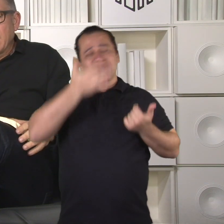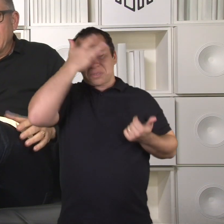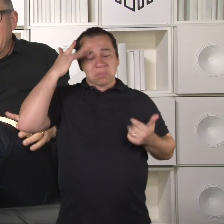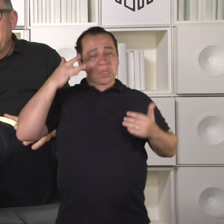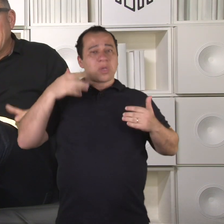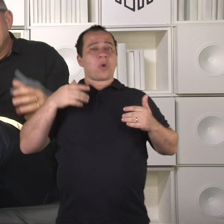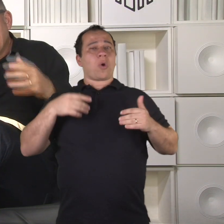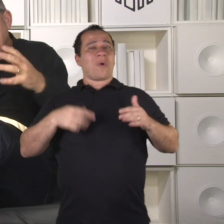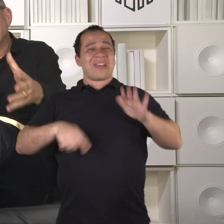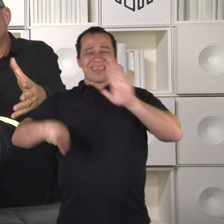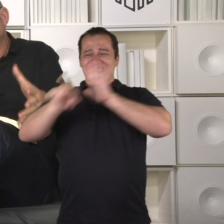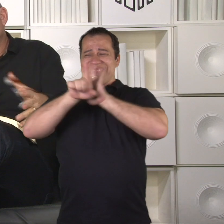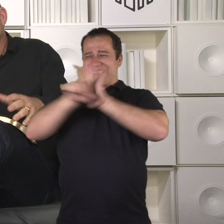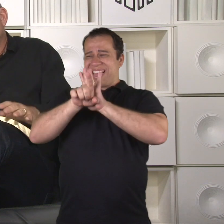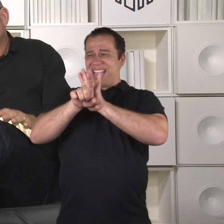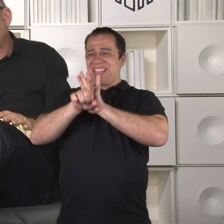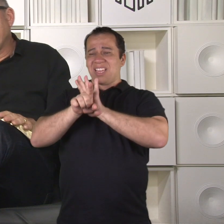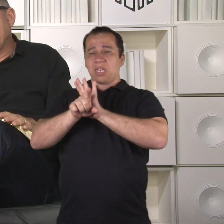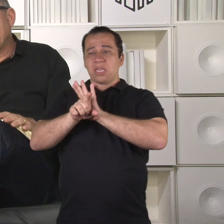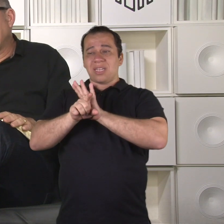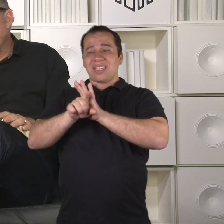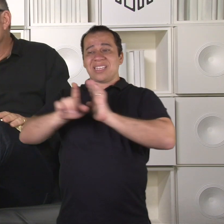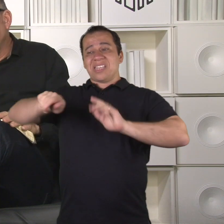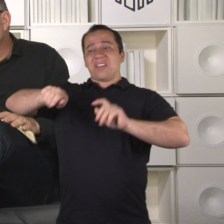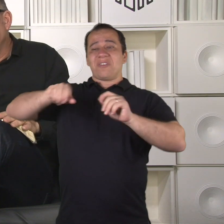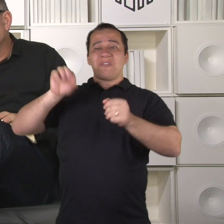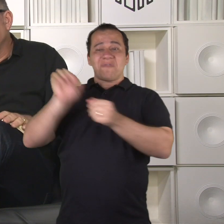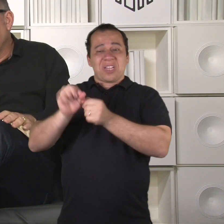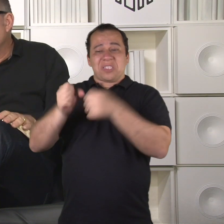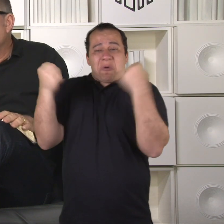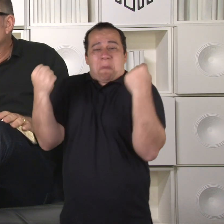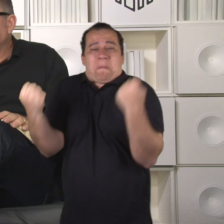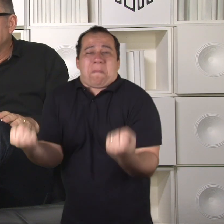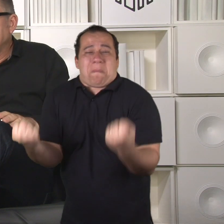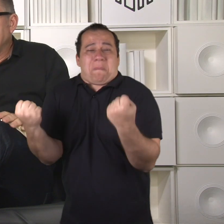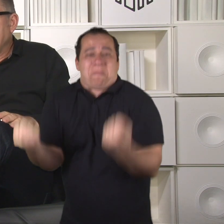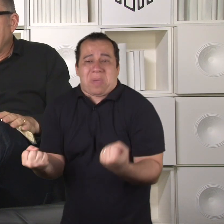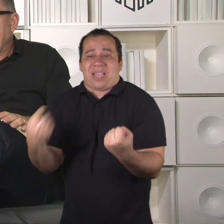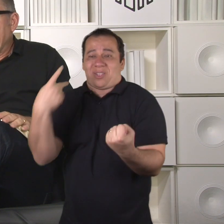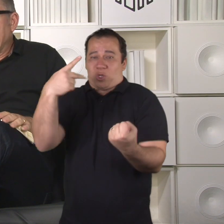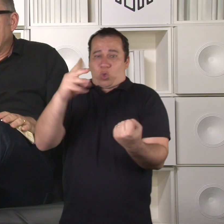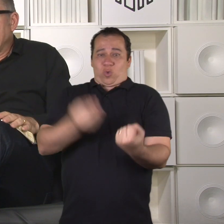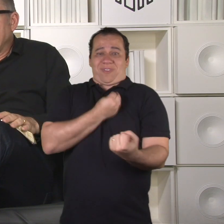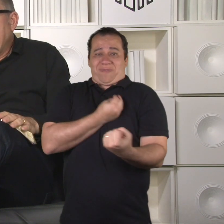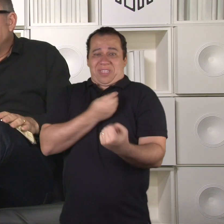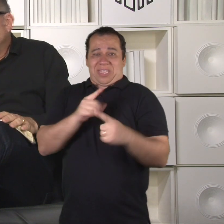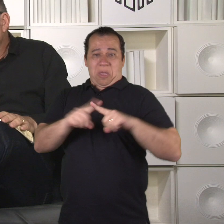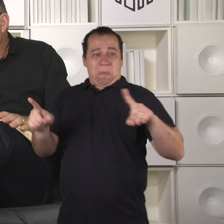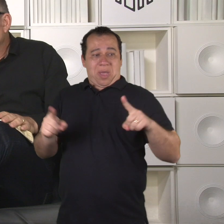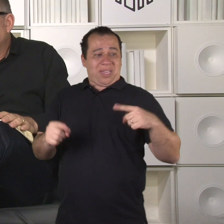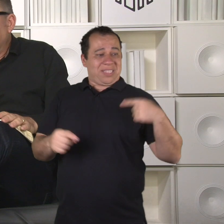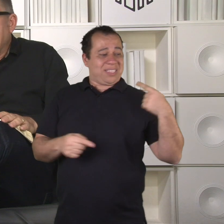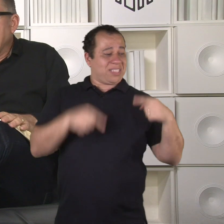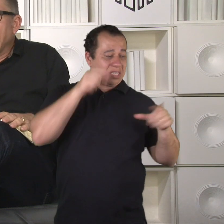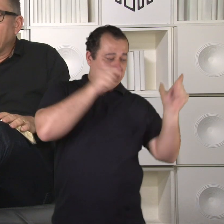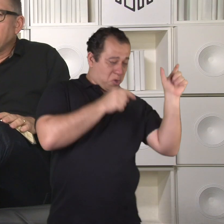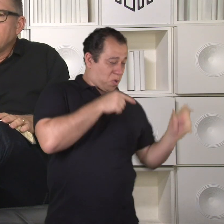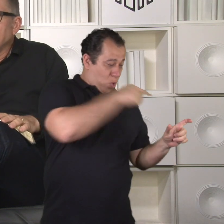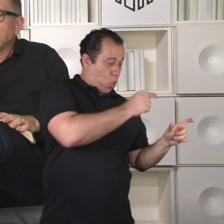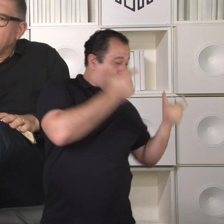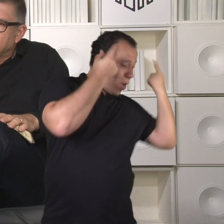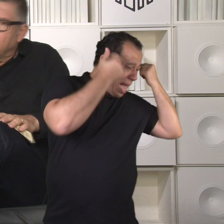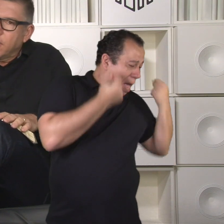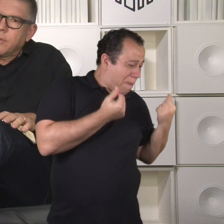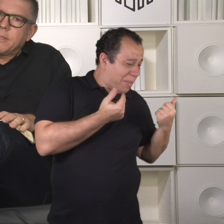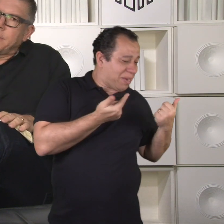peso demasiado sobre os ombros de vocês que nem eles mesmos carregam. Eles não mexem um dedo para carregar o